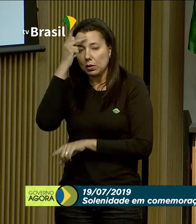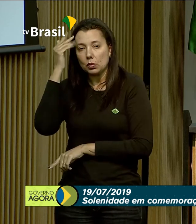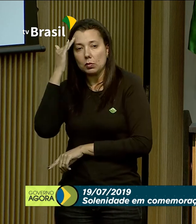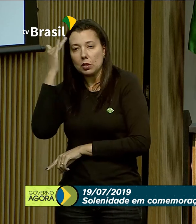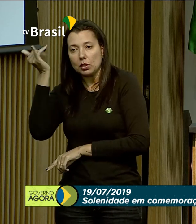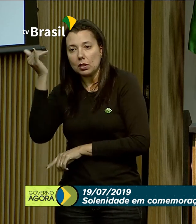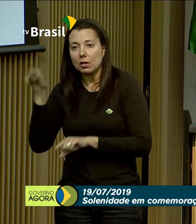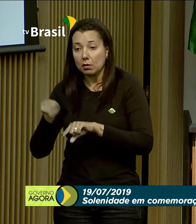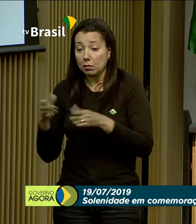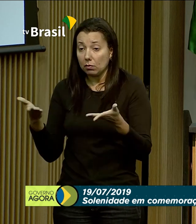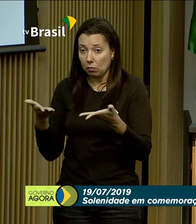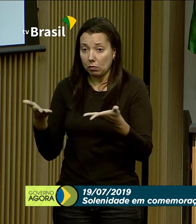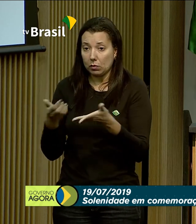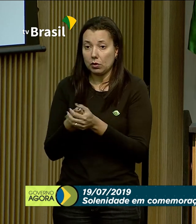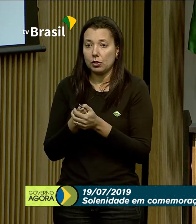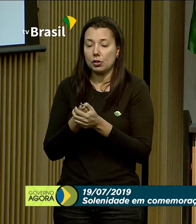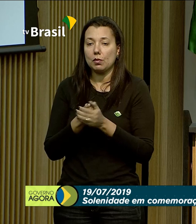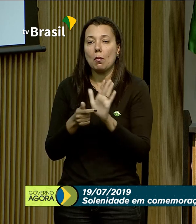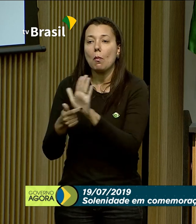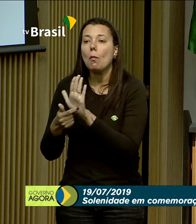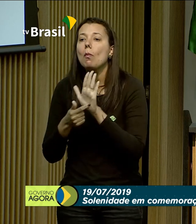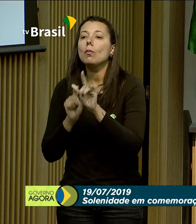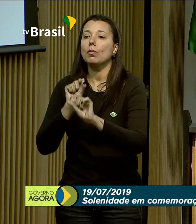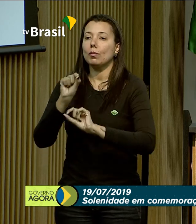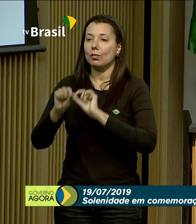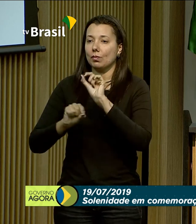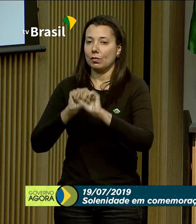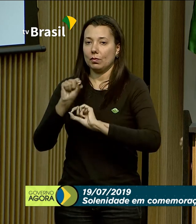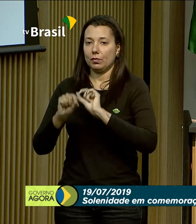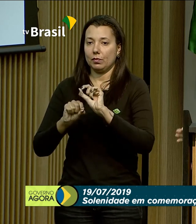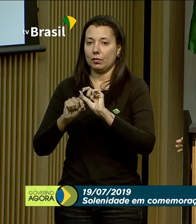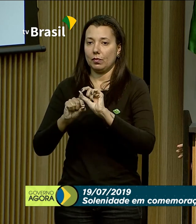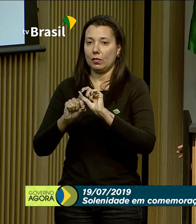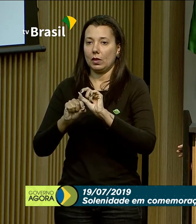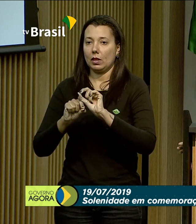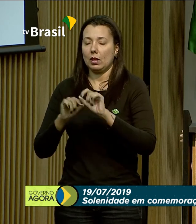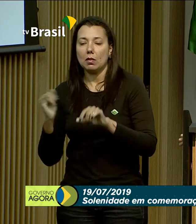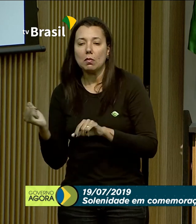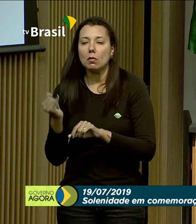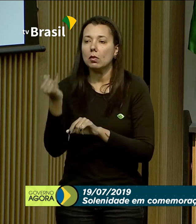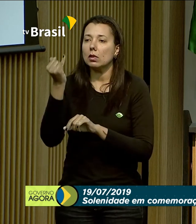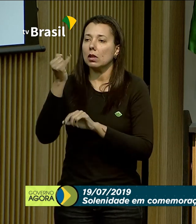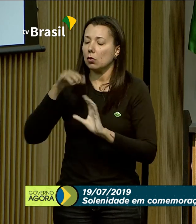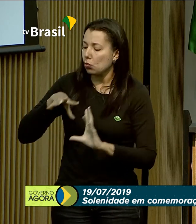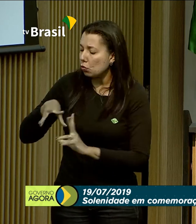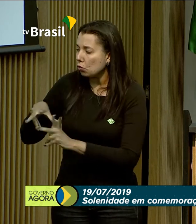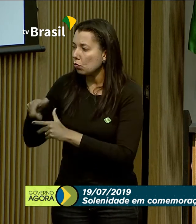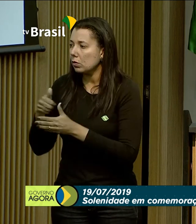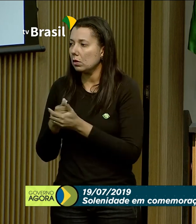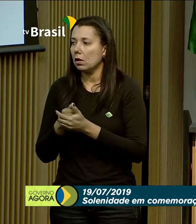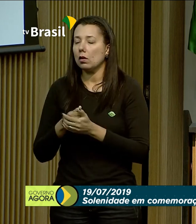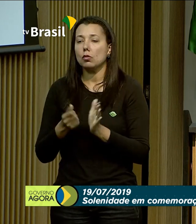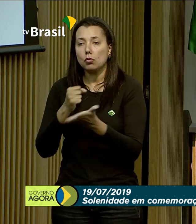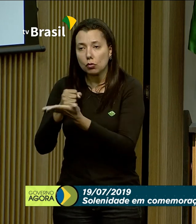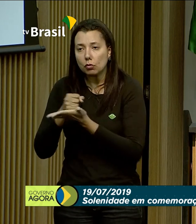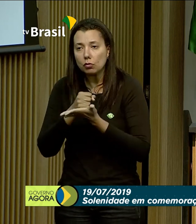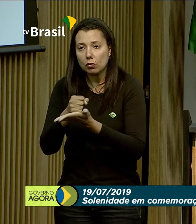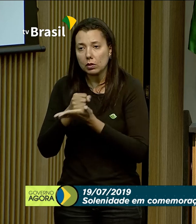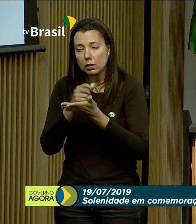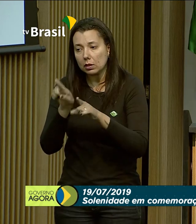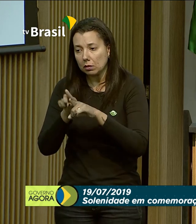os homenageados de hoje refletem uma tendência planetária, universal, de dar ao